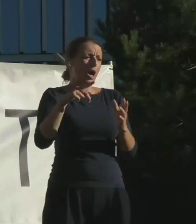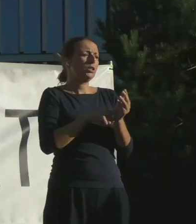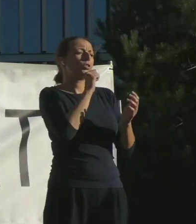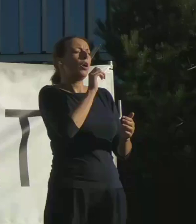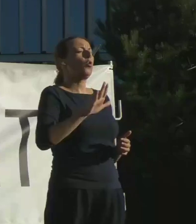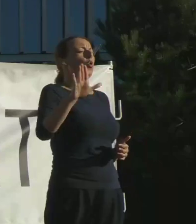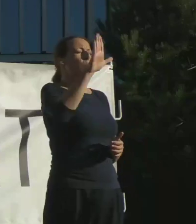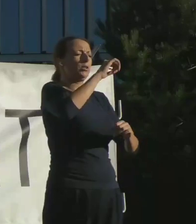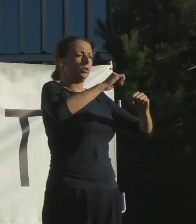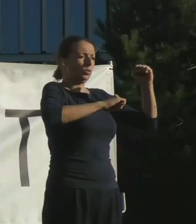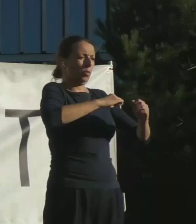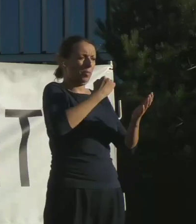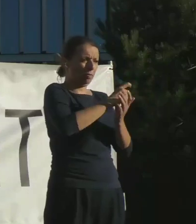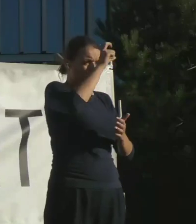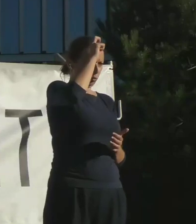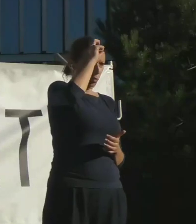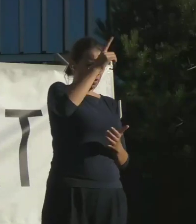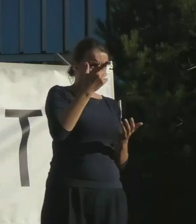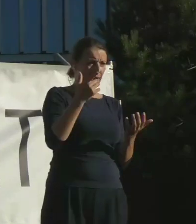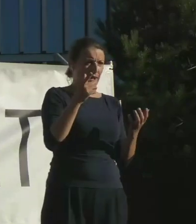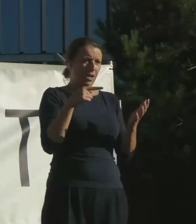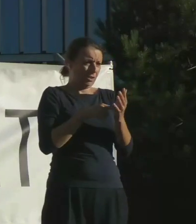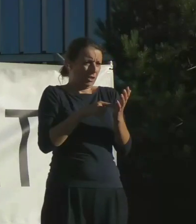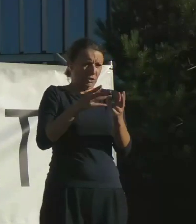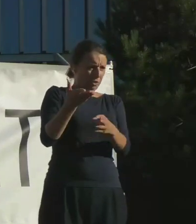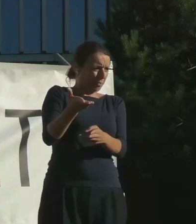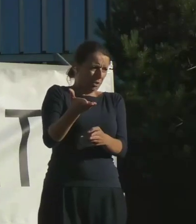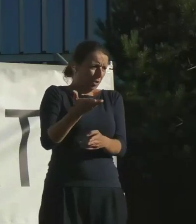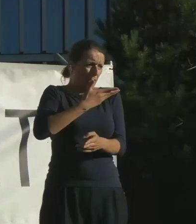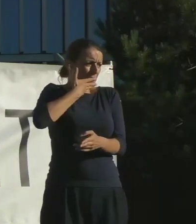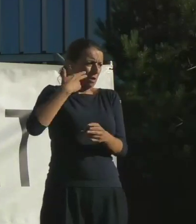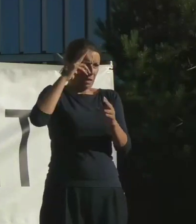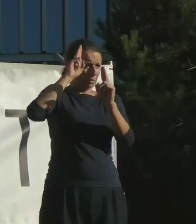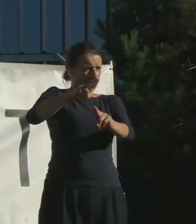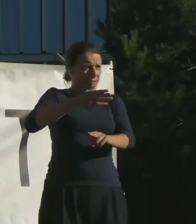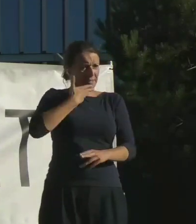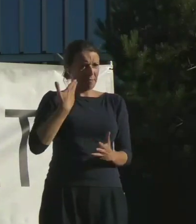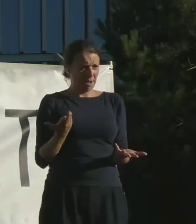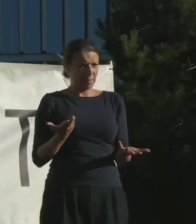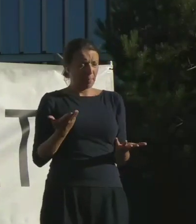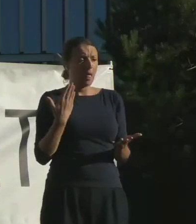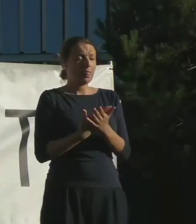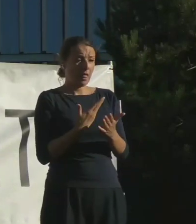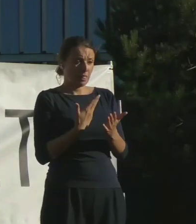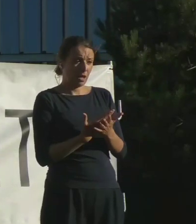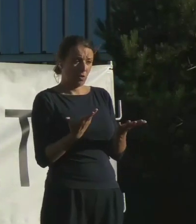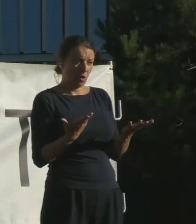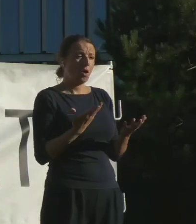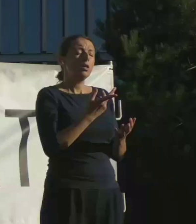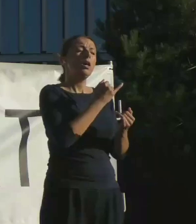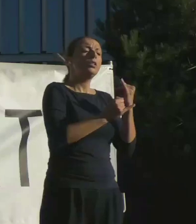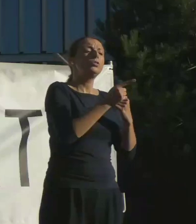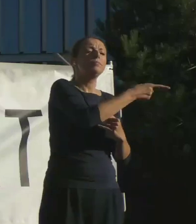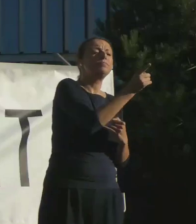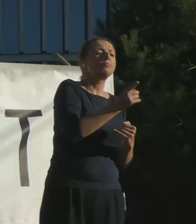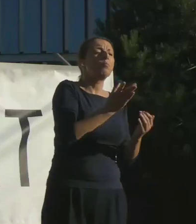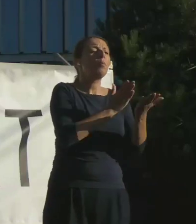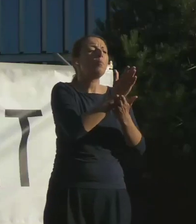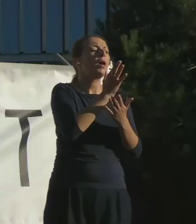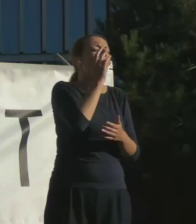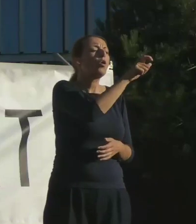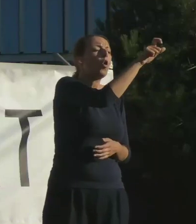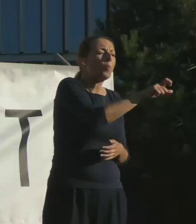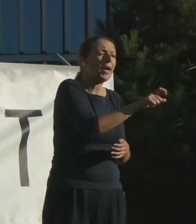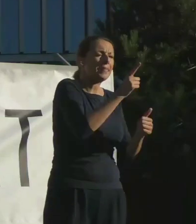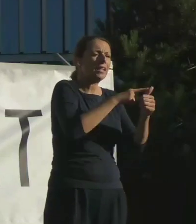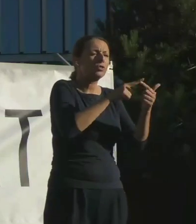Człowieka, przez Naczelny Sąd Administracyjny w Polsce. Także bezpiecznie ktokolwiek pomaga kobiecie w